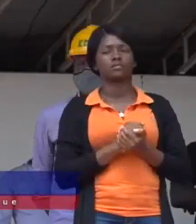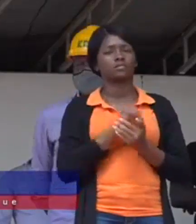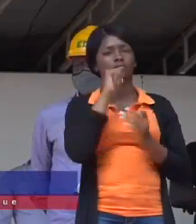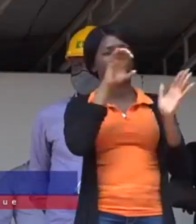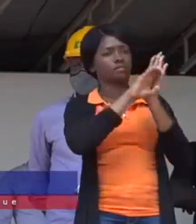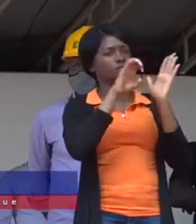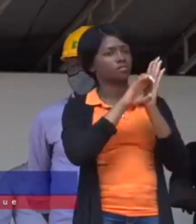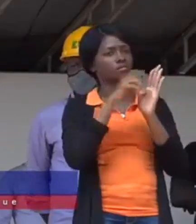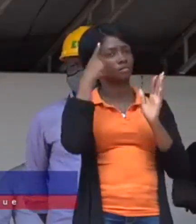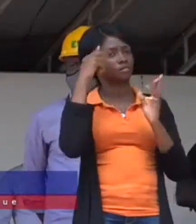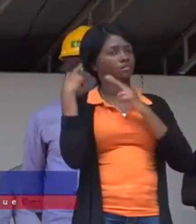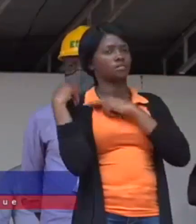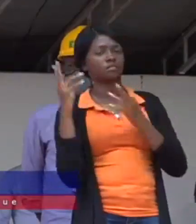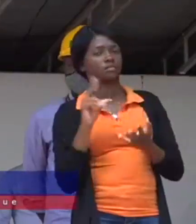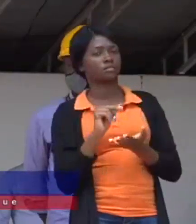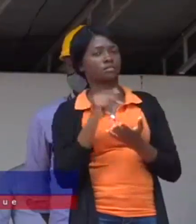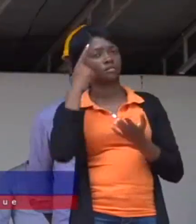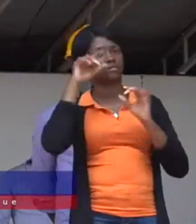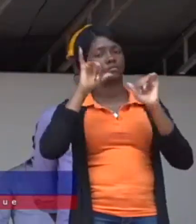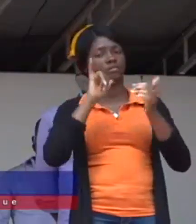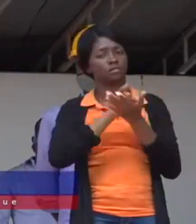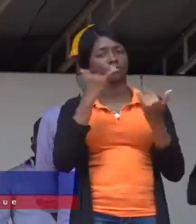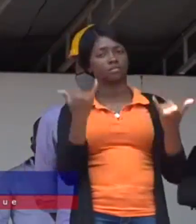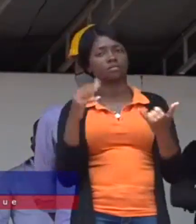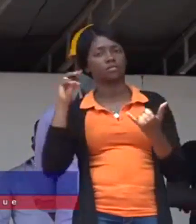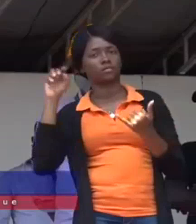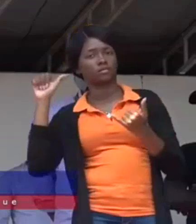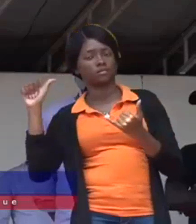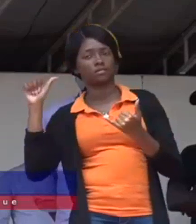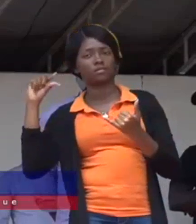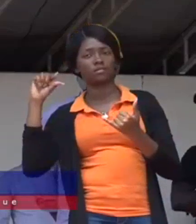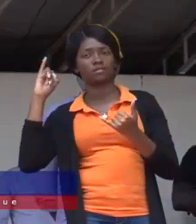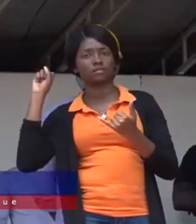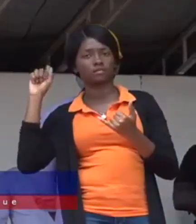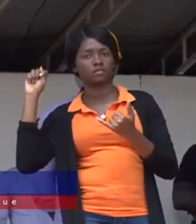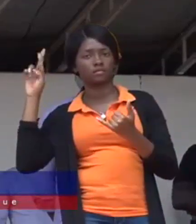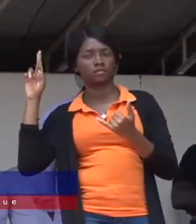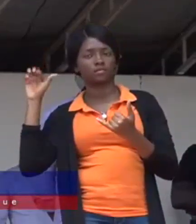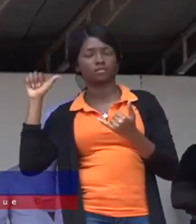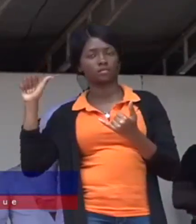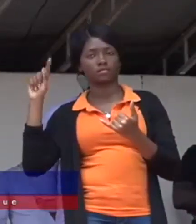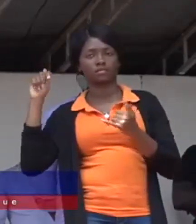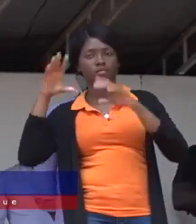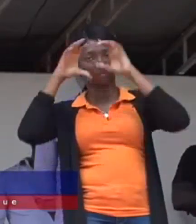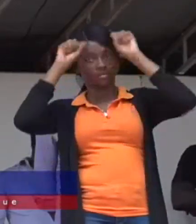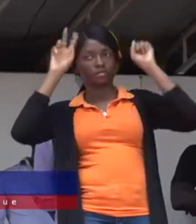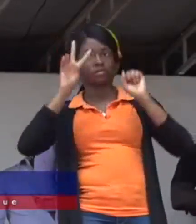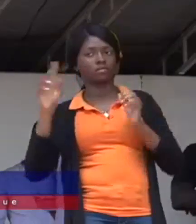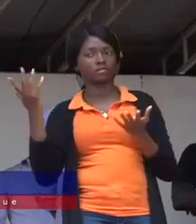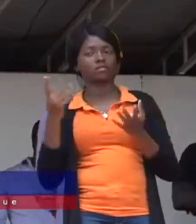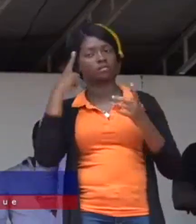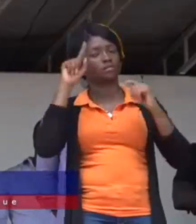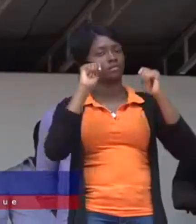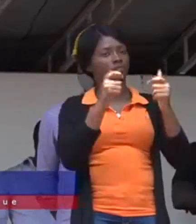qui va dire. C'est pour ça aujourd'hui, magistrat Yvouz, qui est vice-président de l'association maire, m'a dépressé,